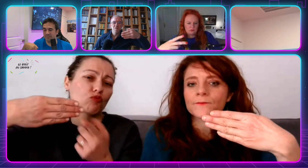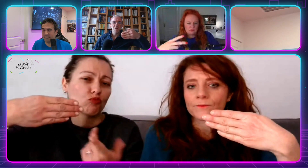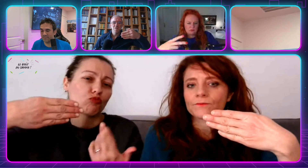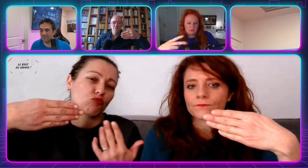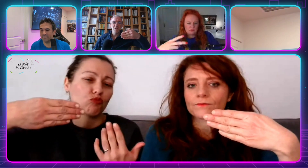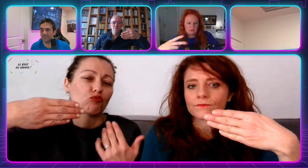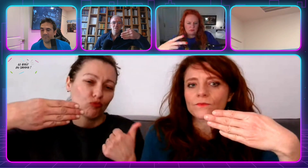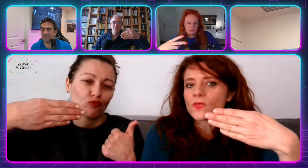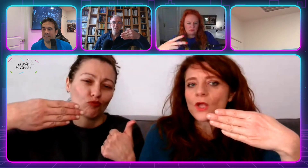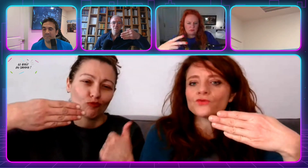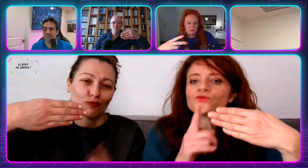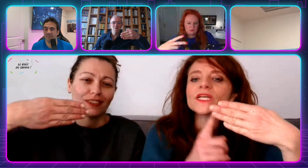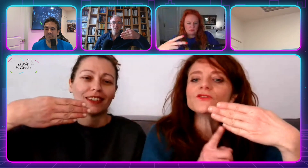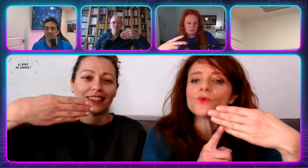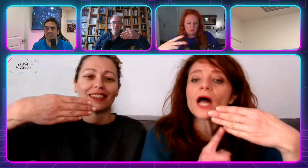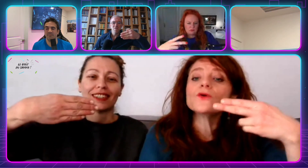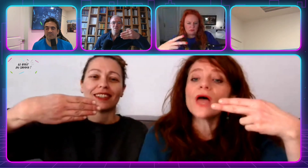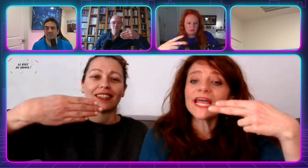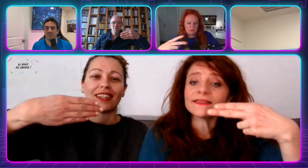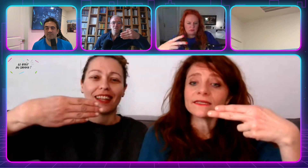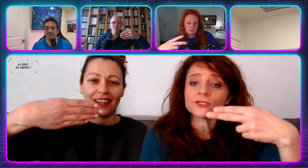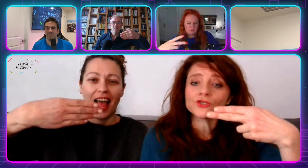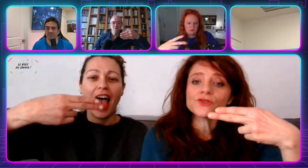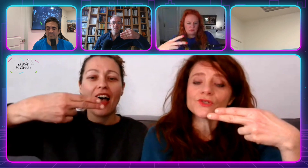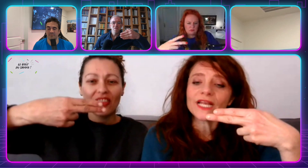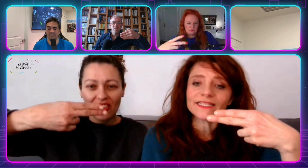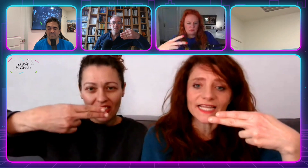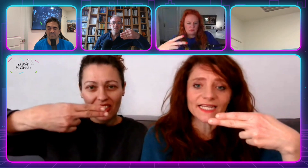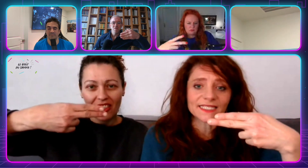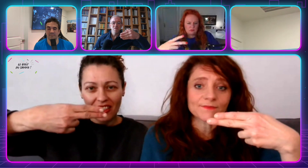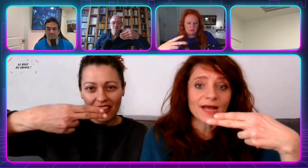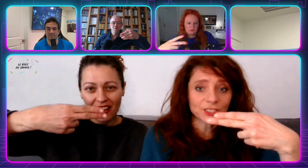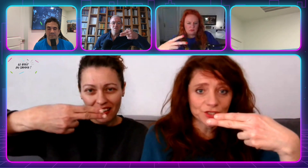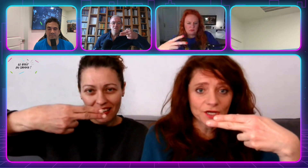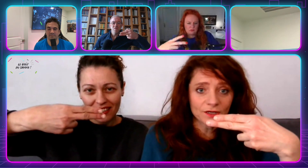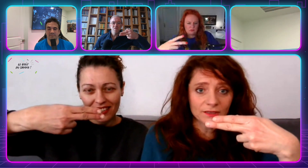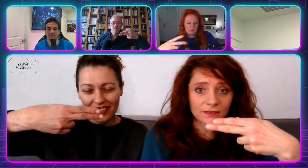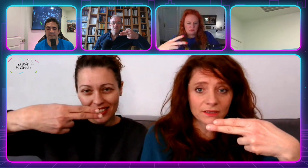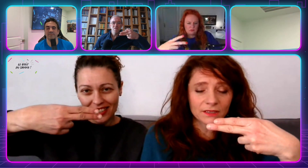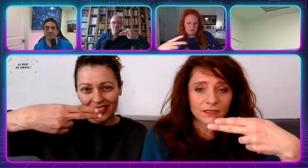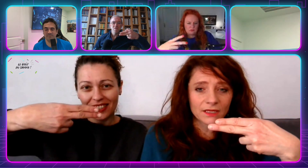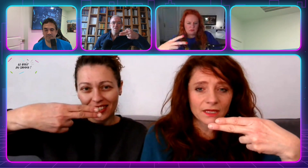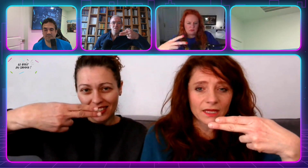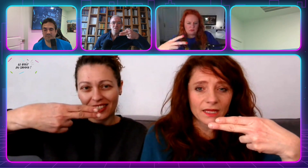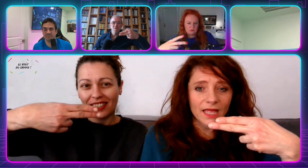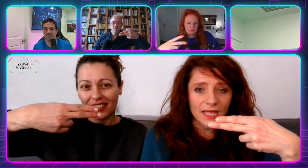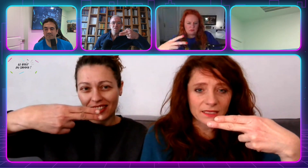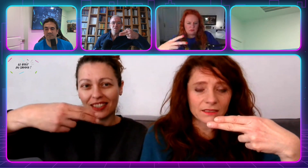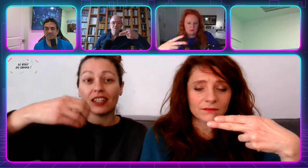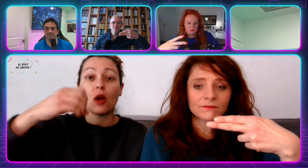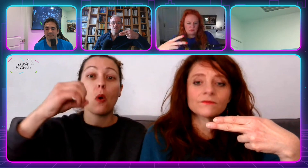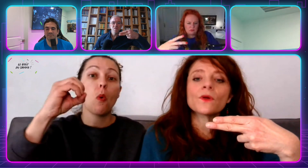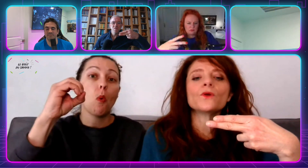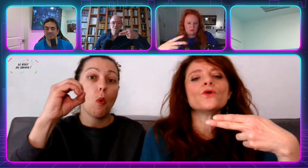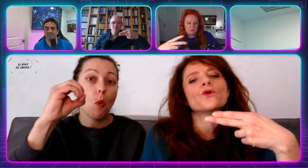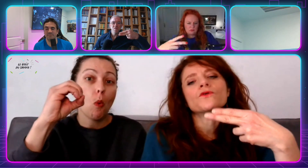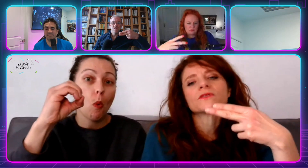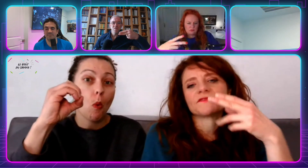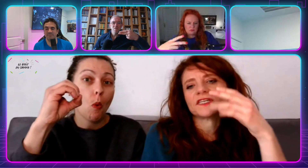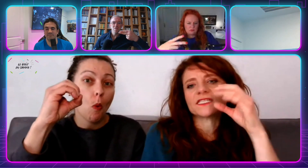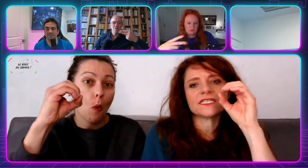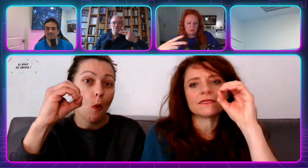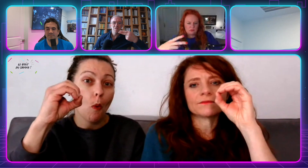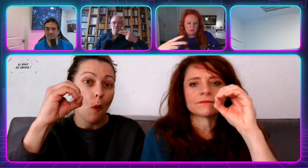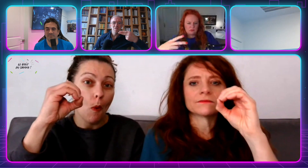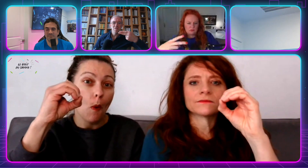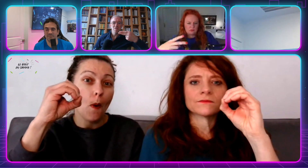M. Tous les doigts. Le N jusque l'index majeur. N. Le